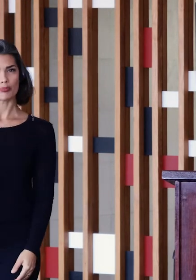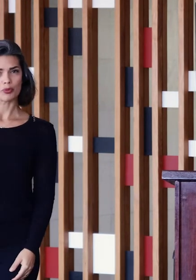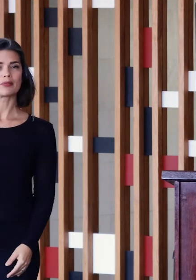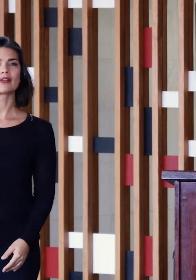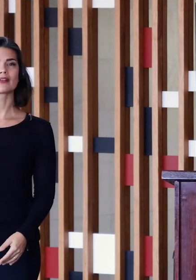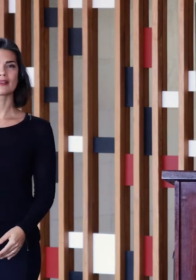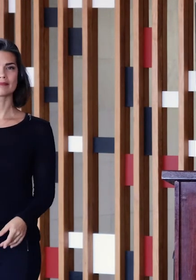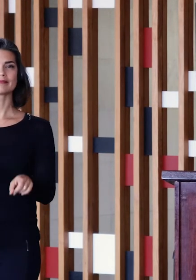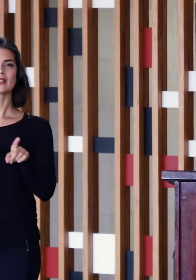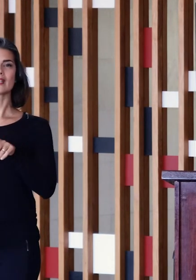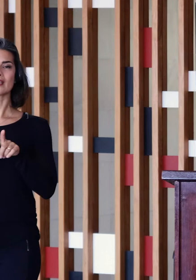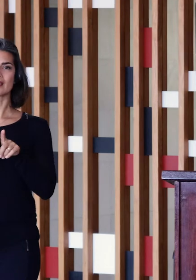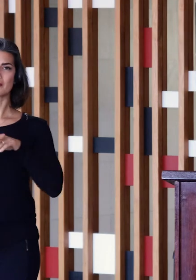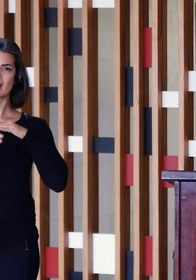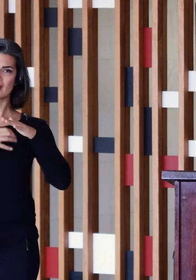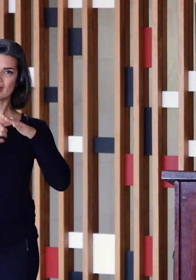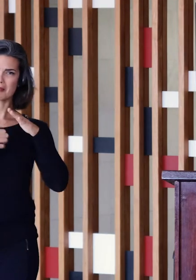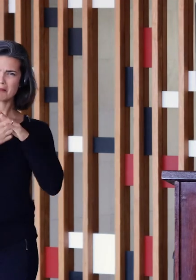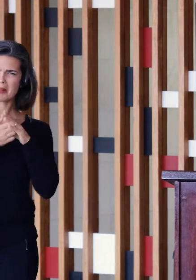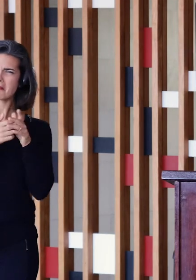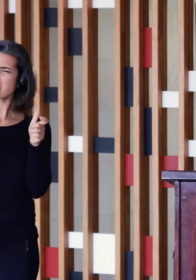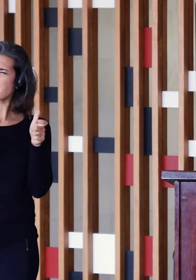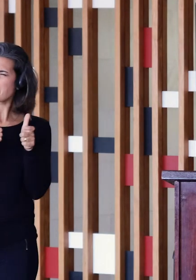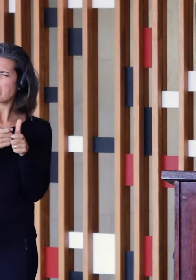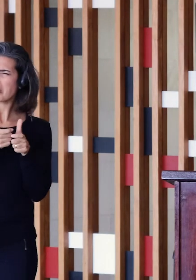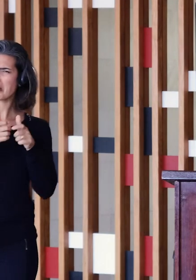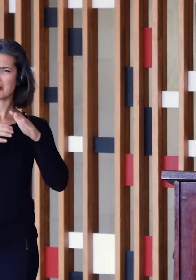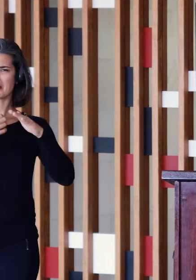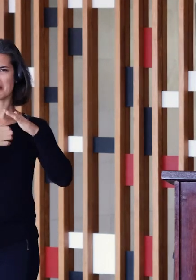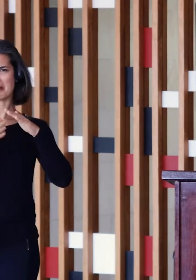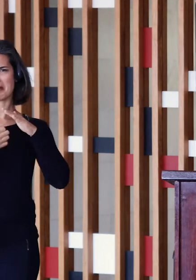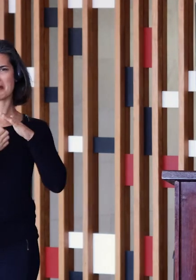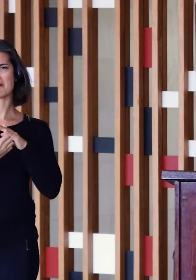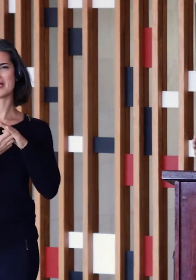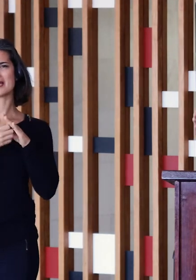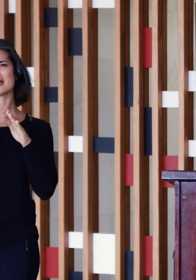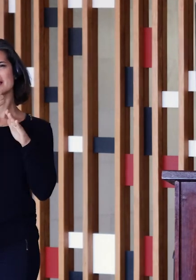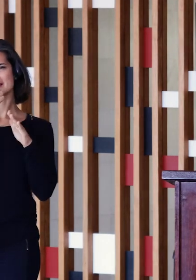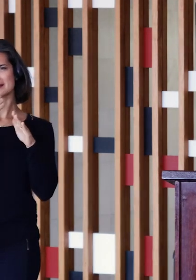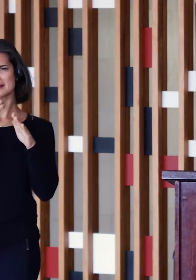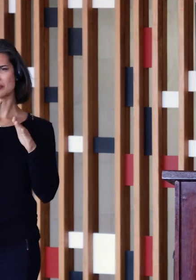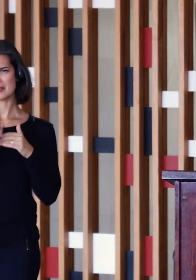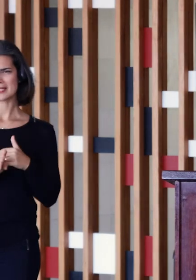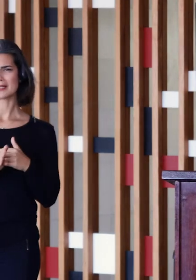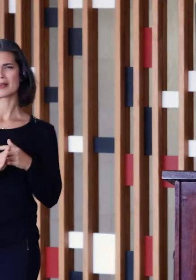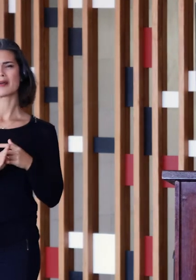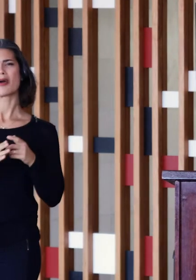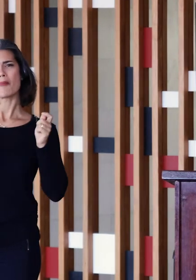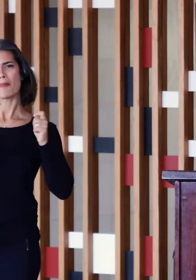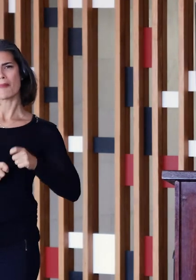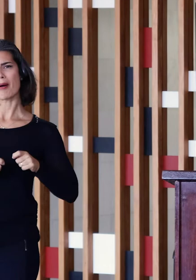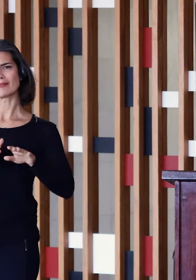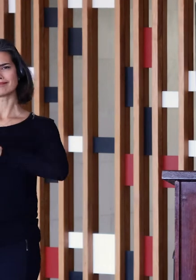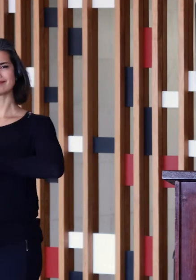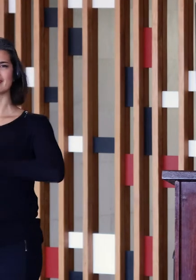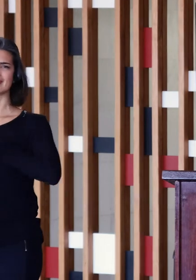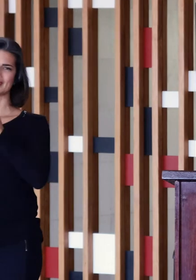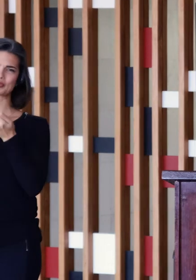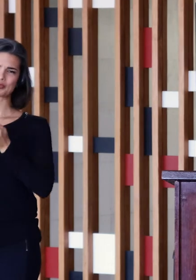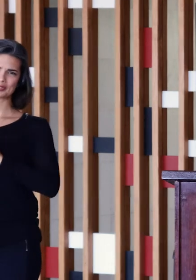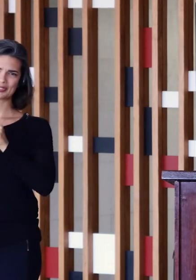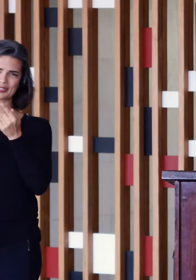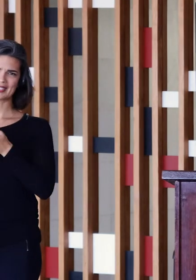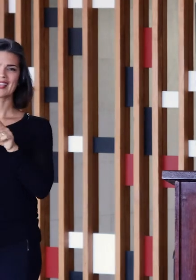que empresas pequeñas y chicas de Brasil puedan llegar a Chile y que empresas